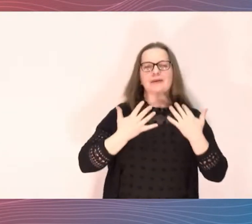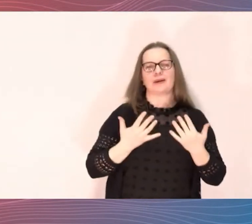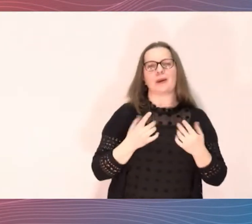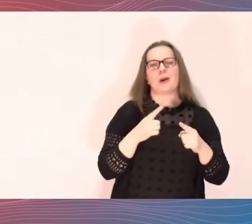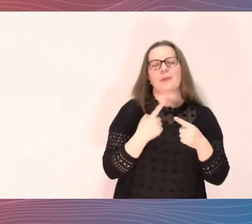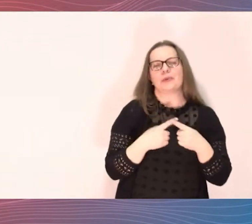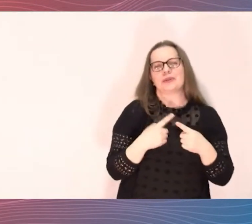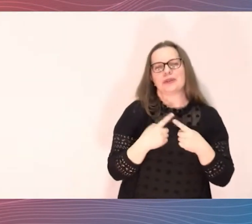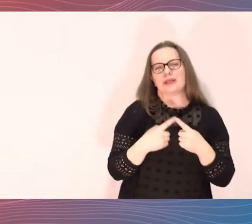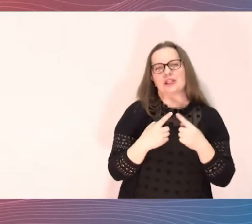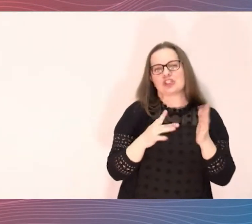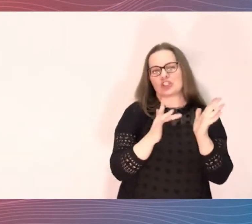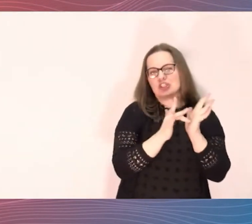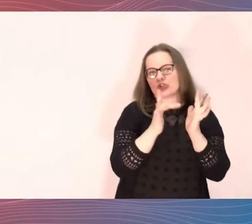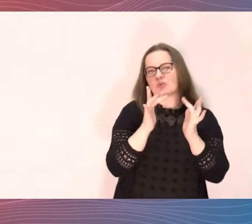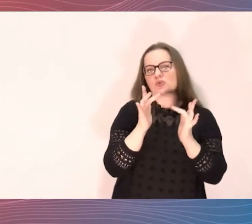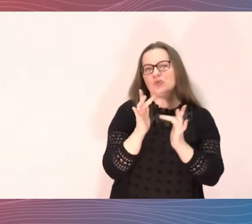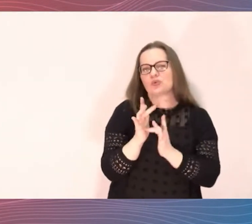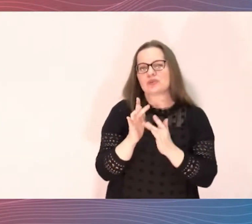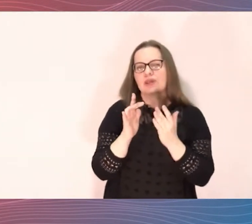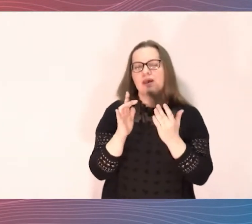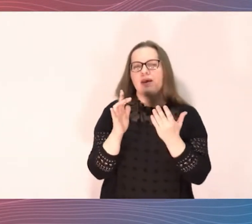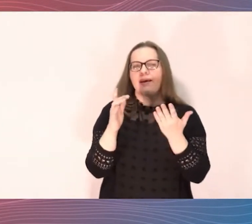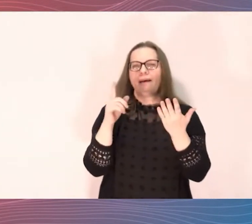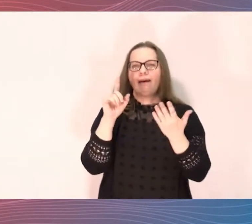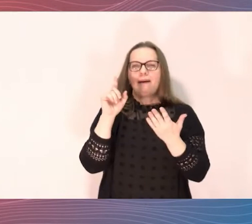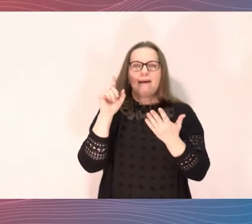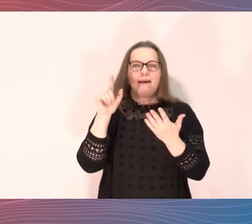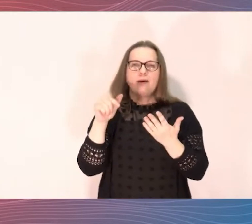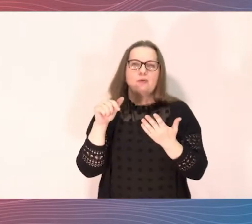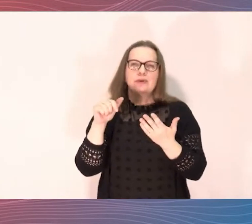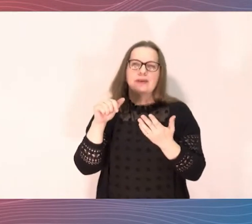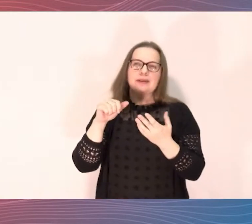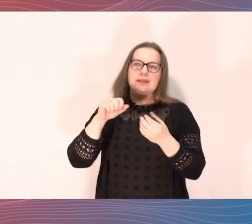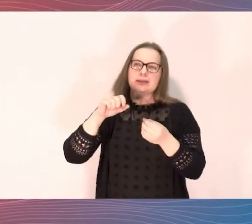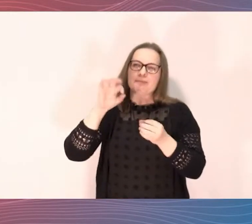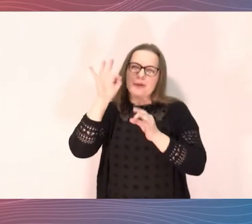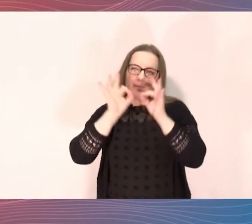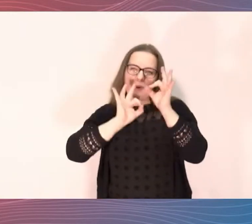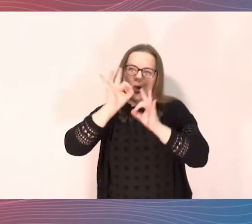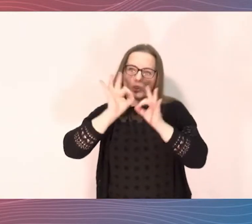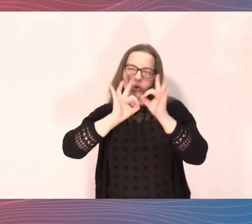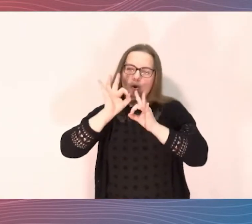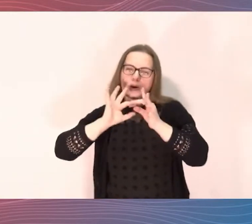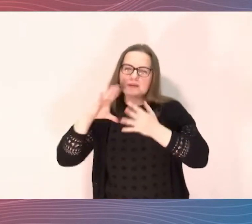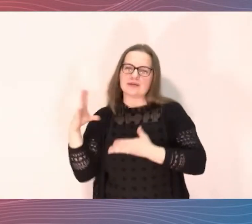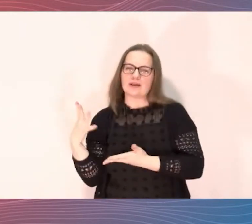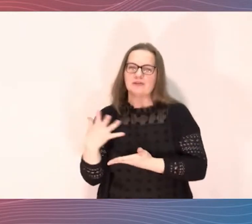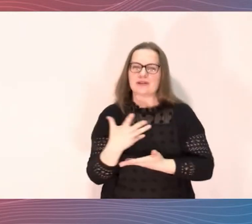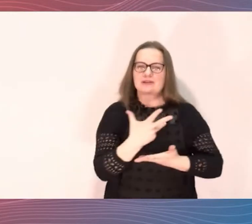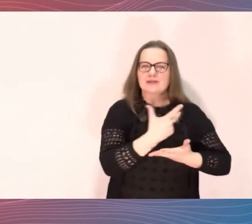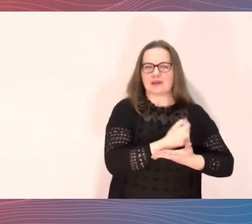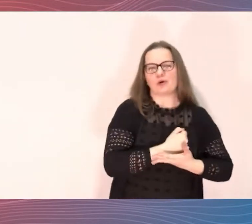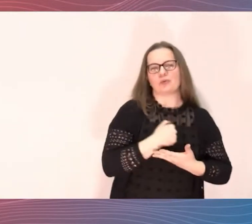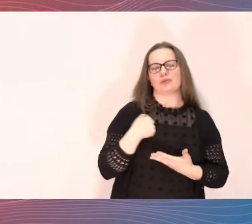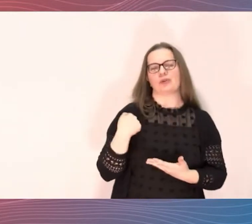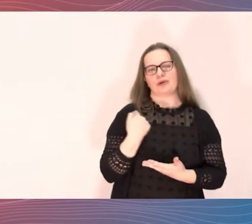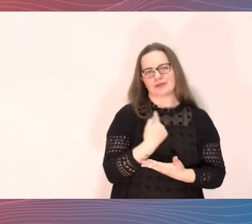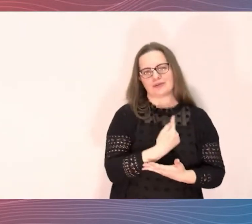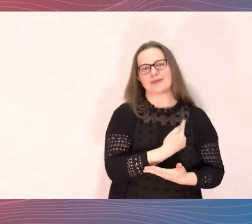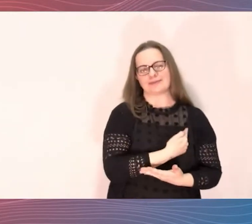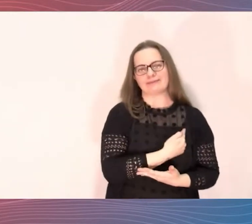autor da salvação deles. Irmão, graças a Deus por Jesus Cristo como nosso autor da